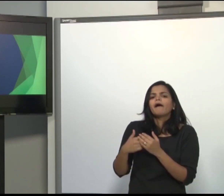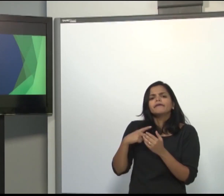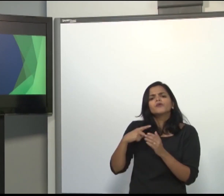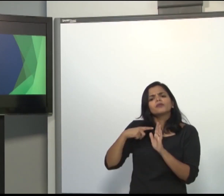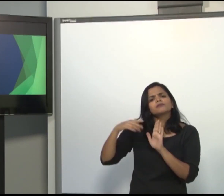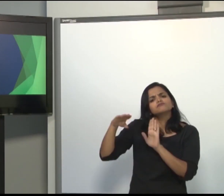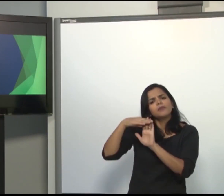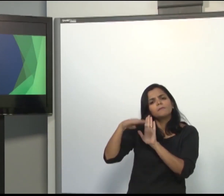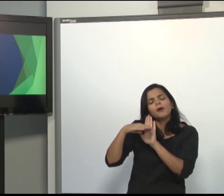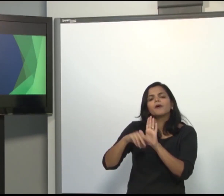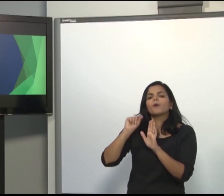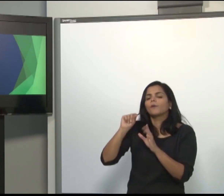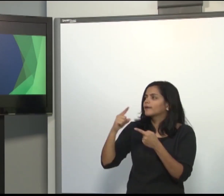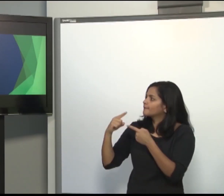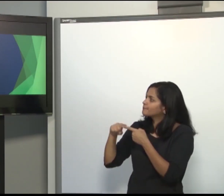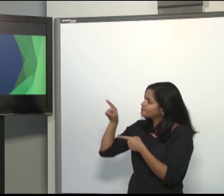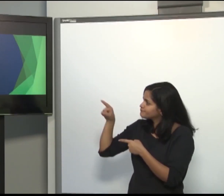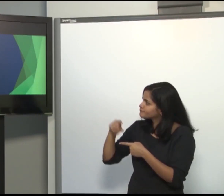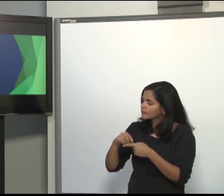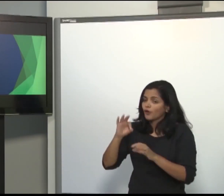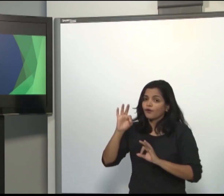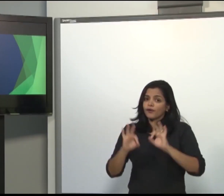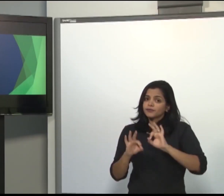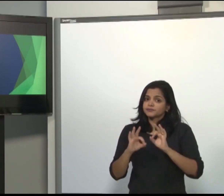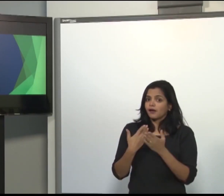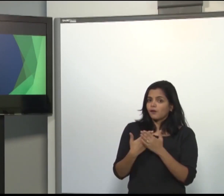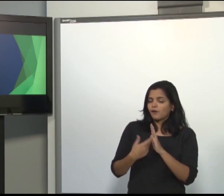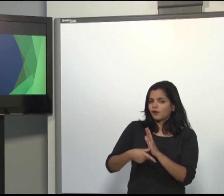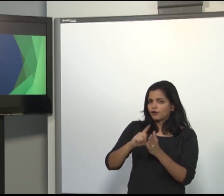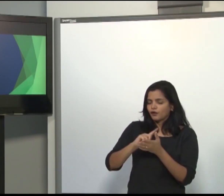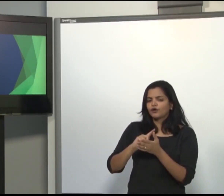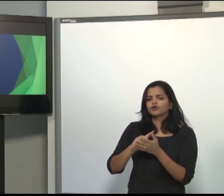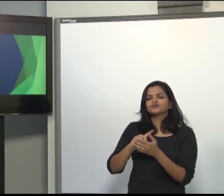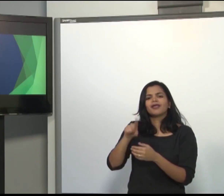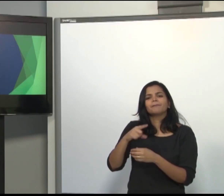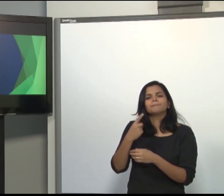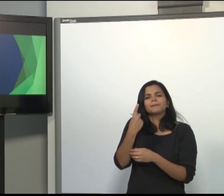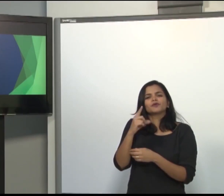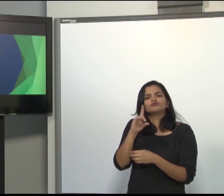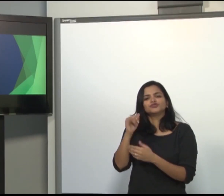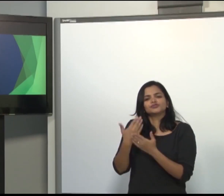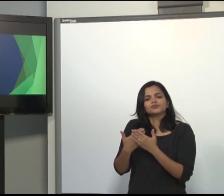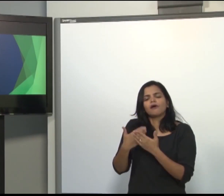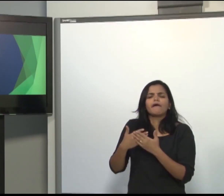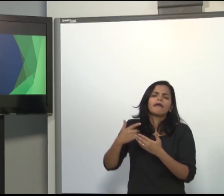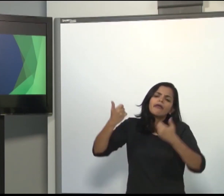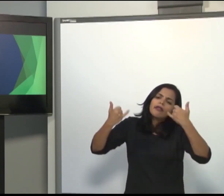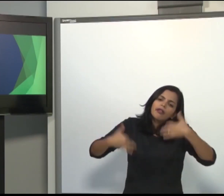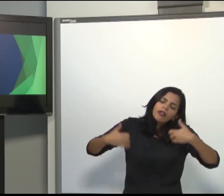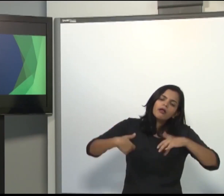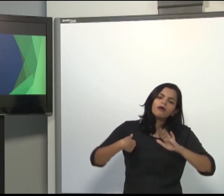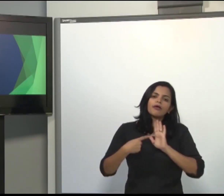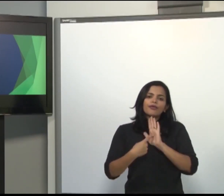Então, na primeira aula, tem o planejamento, organizado anteriormente. Temos ali o primeiro dia de aula,